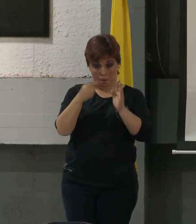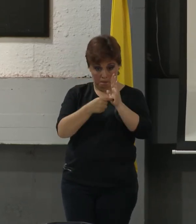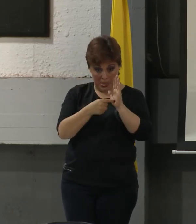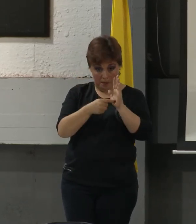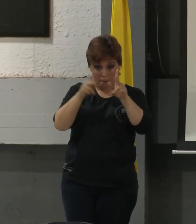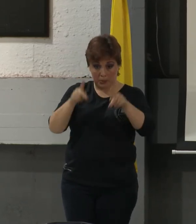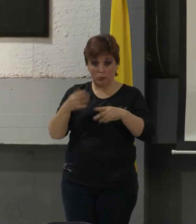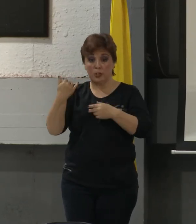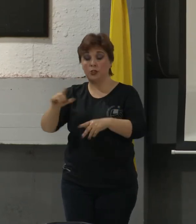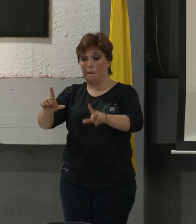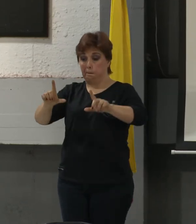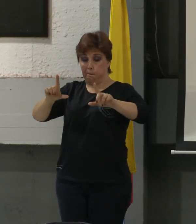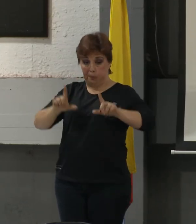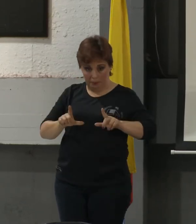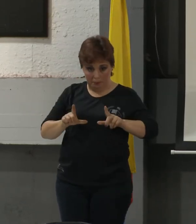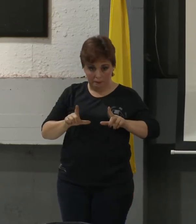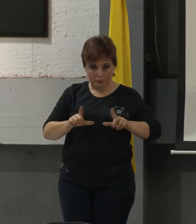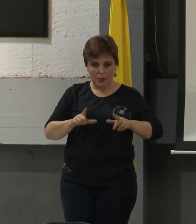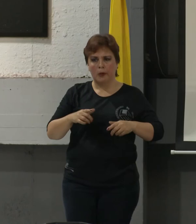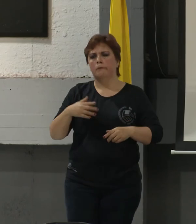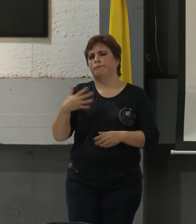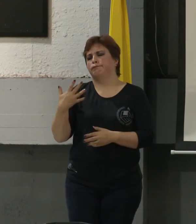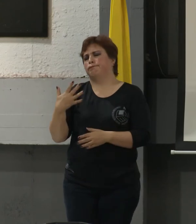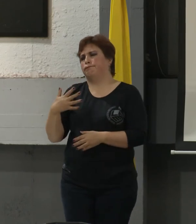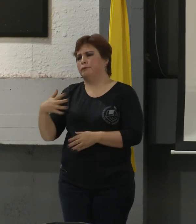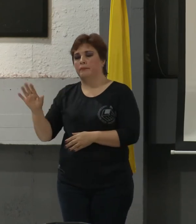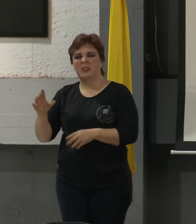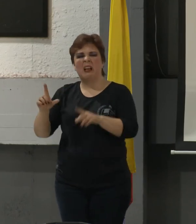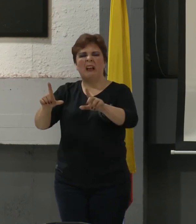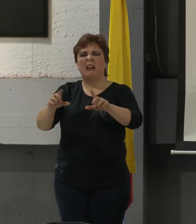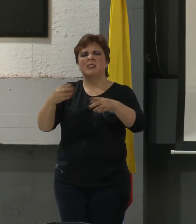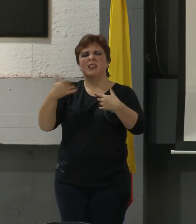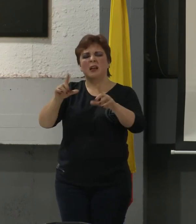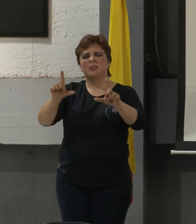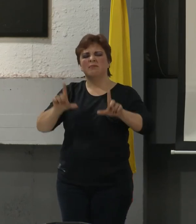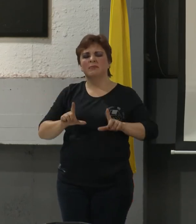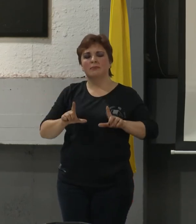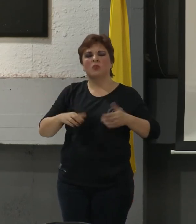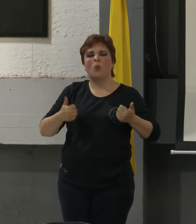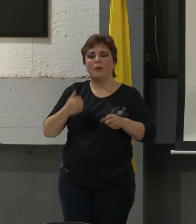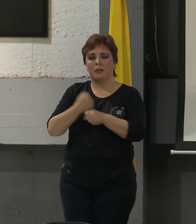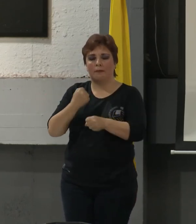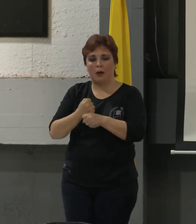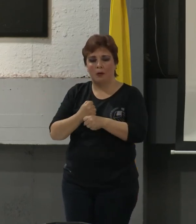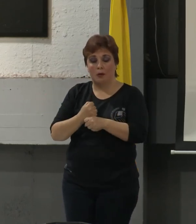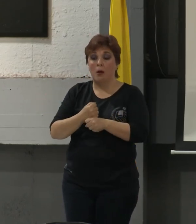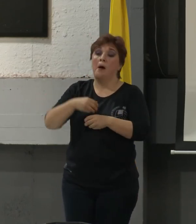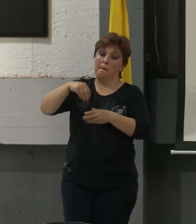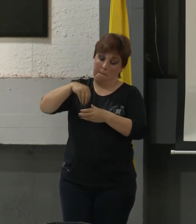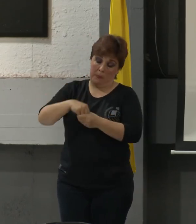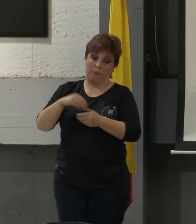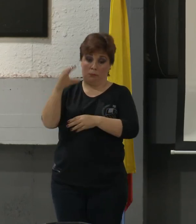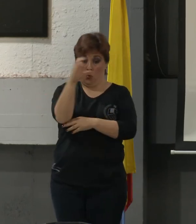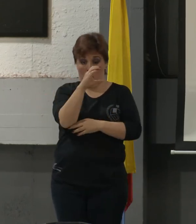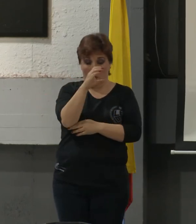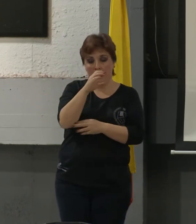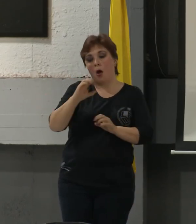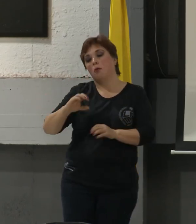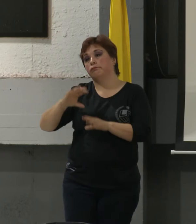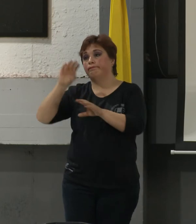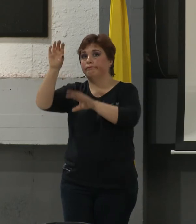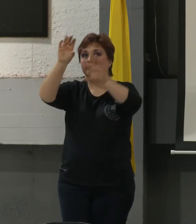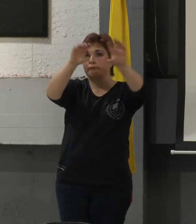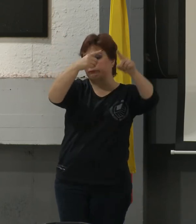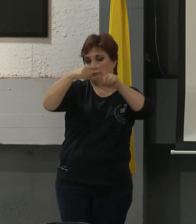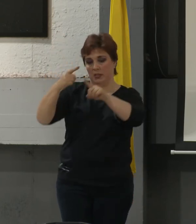en los últimos cinco años los licenciados se desempeñan en diferentes contextos nacionales e internacionales trabajan en